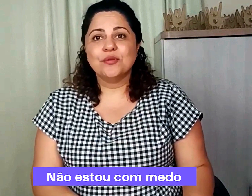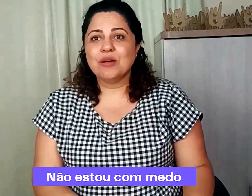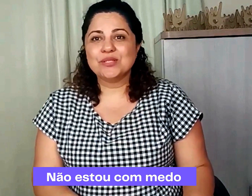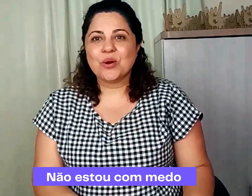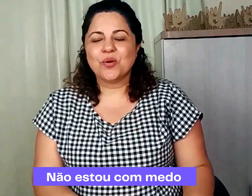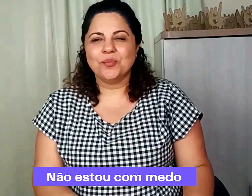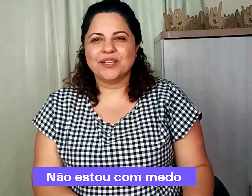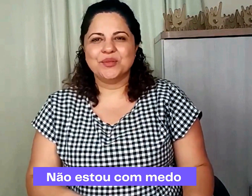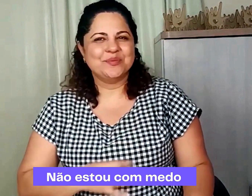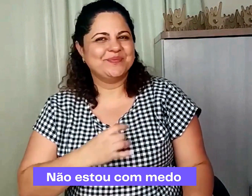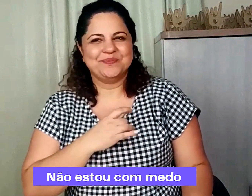eu não estou com medo,